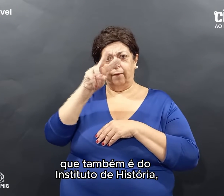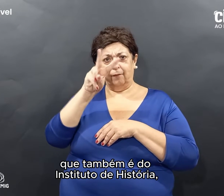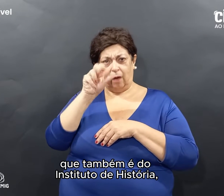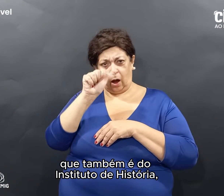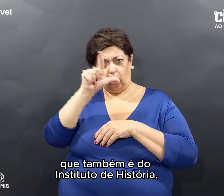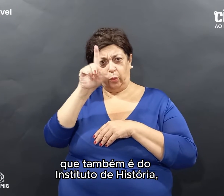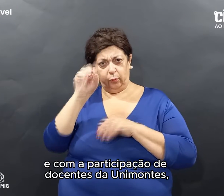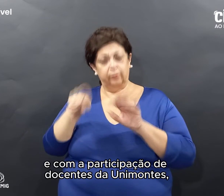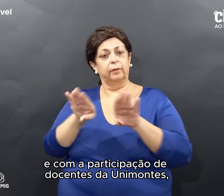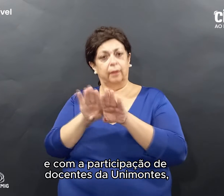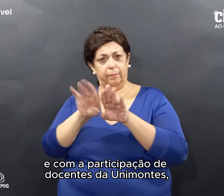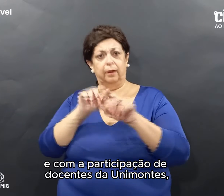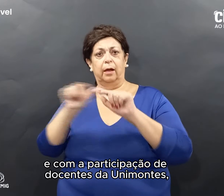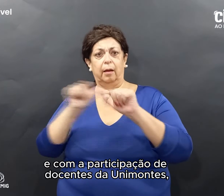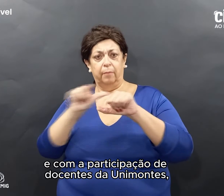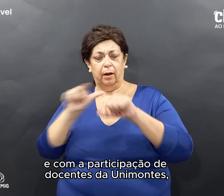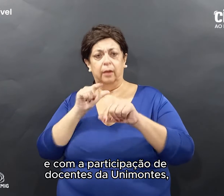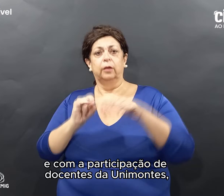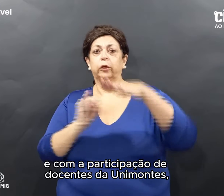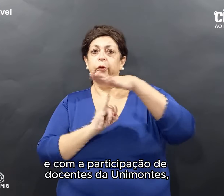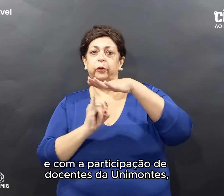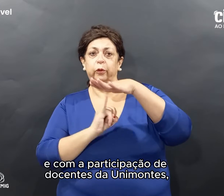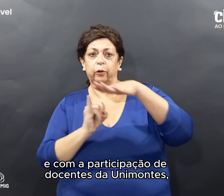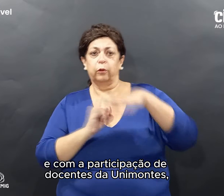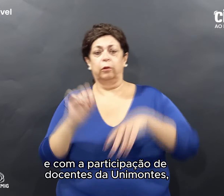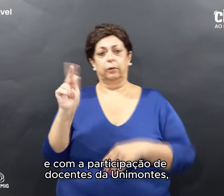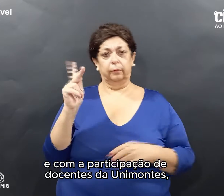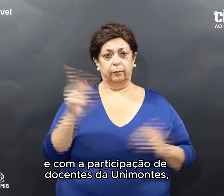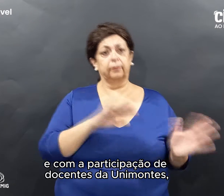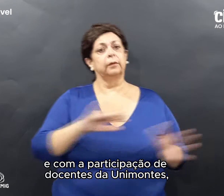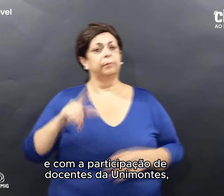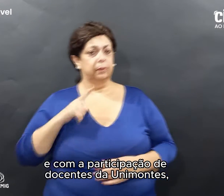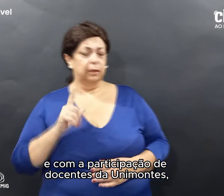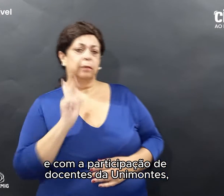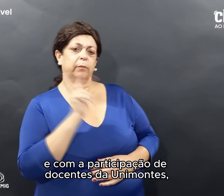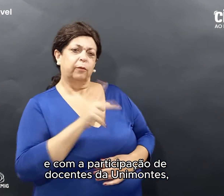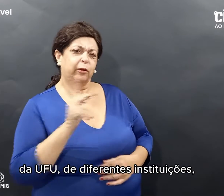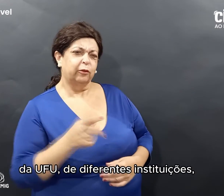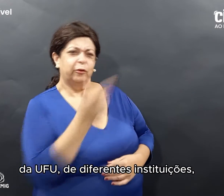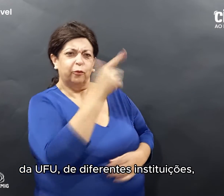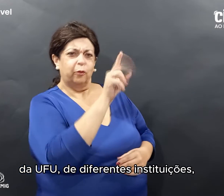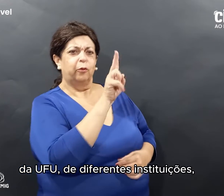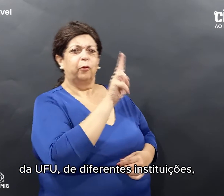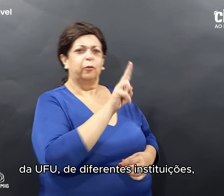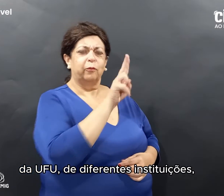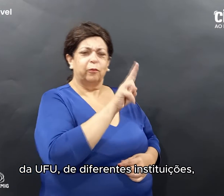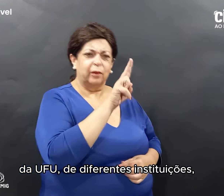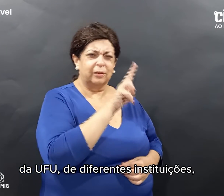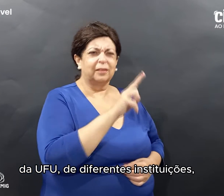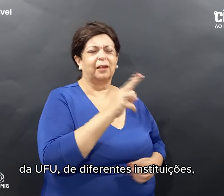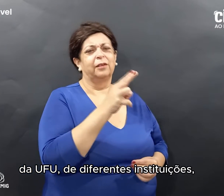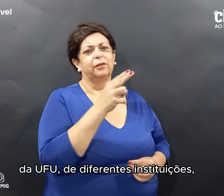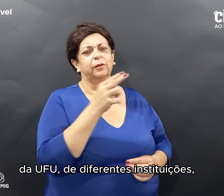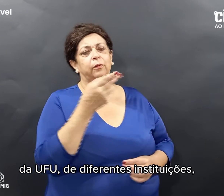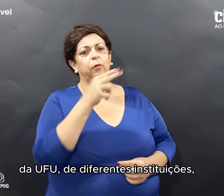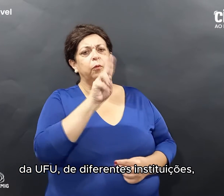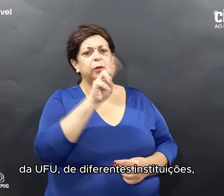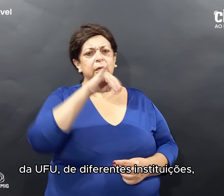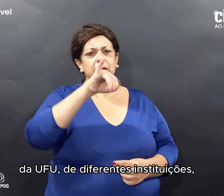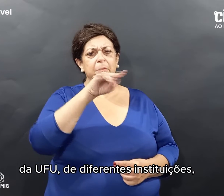História, e com a participação de docentes da Unimontes, da UFO, de